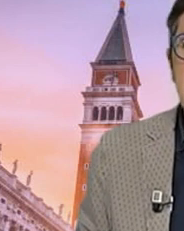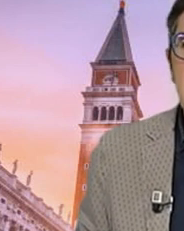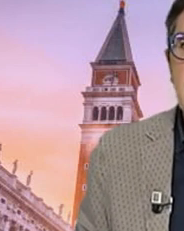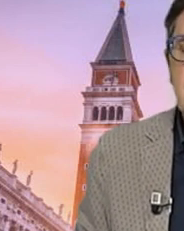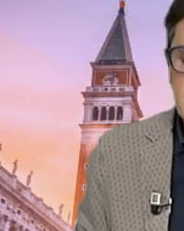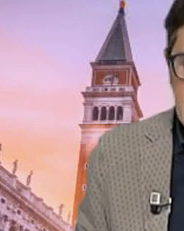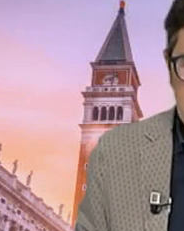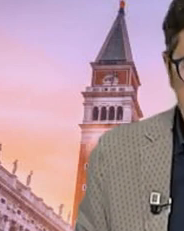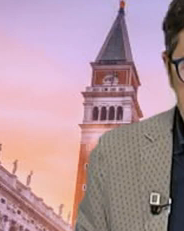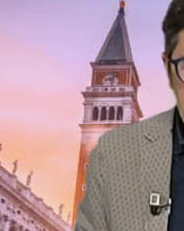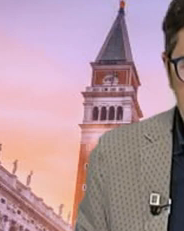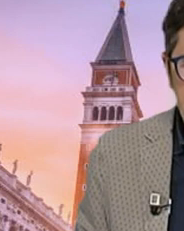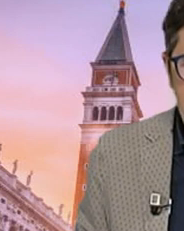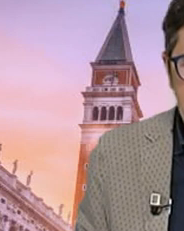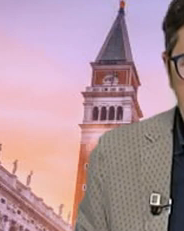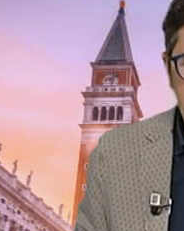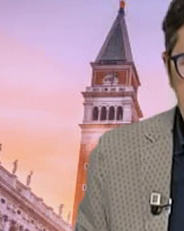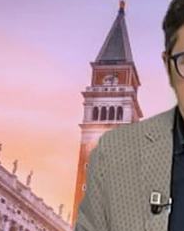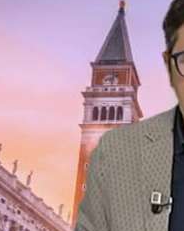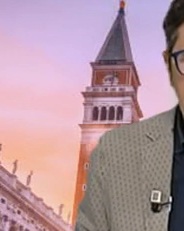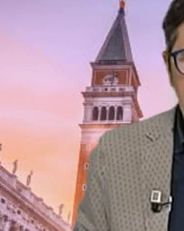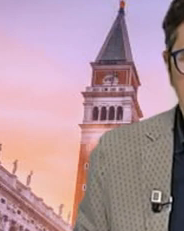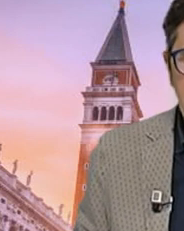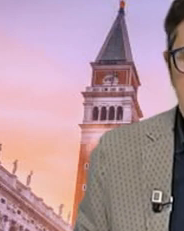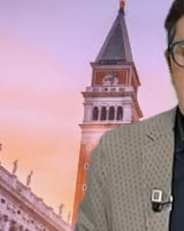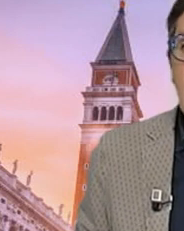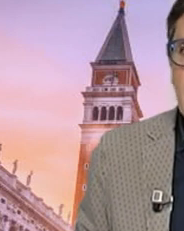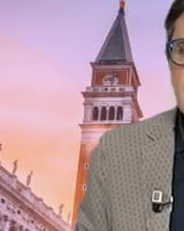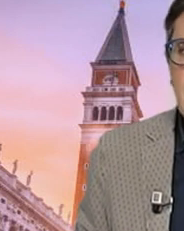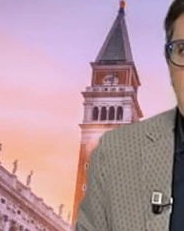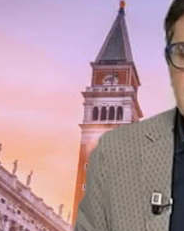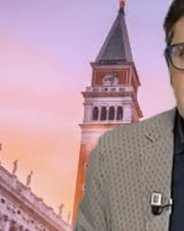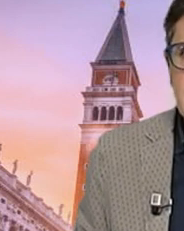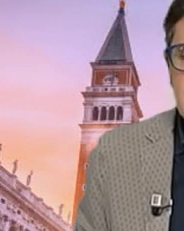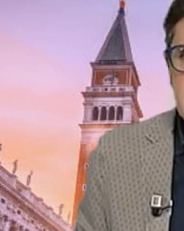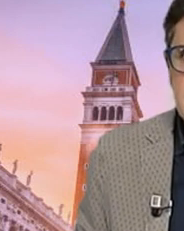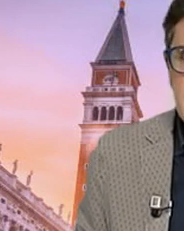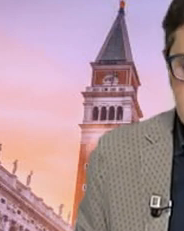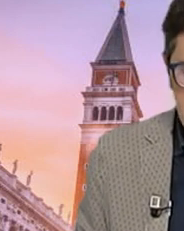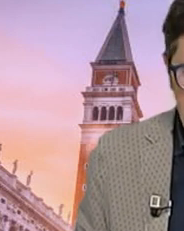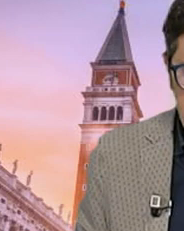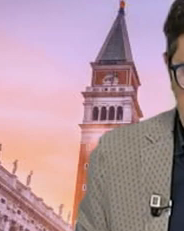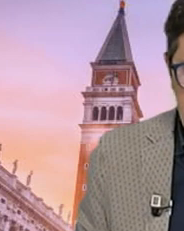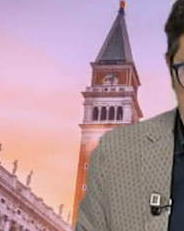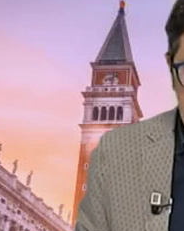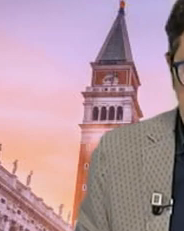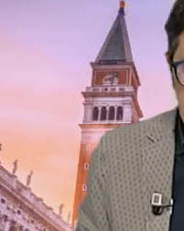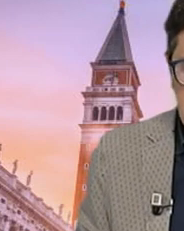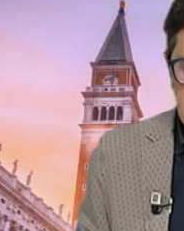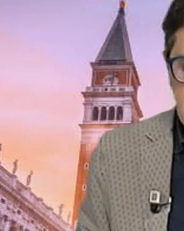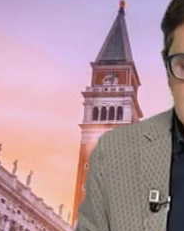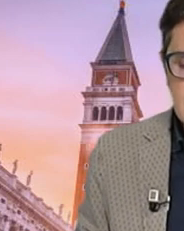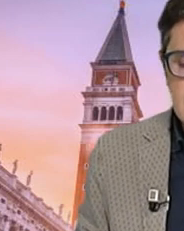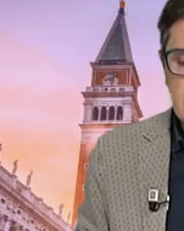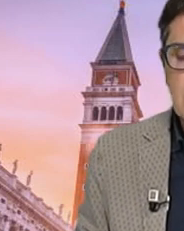accessibile che porterà al riconoscimento del marchio village for all come località completamente accessibile ascoltiamo le parole del responsabile